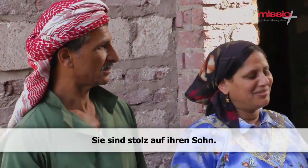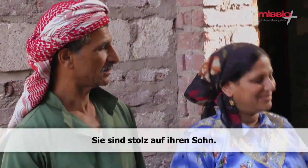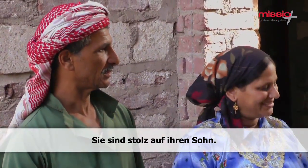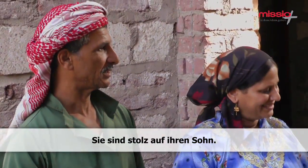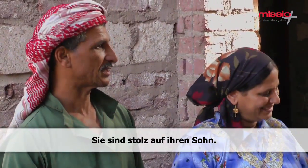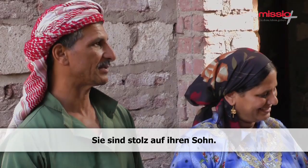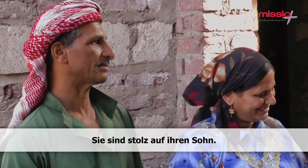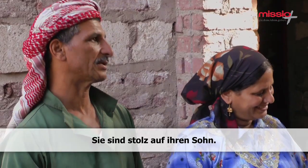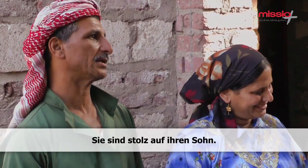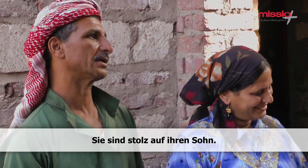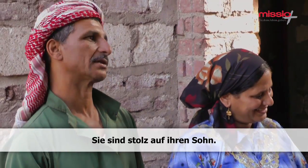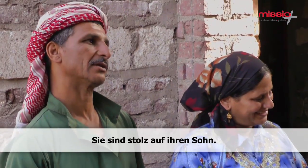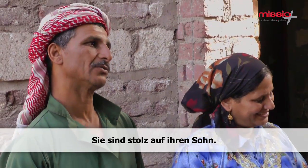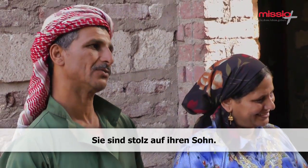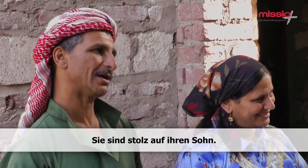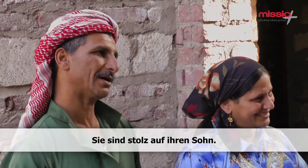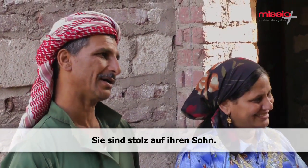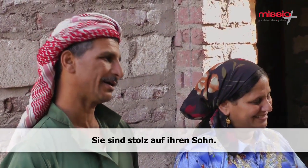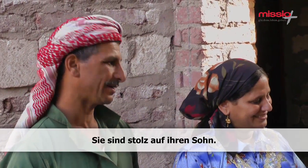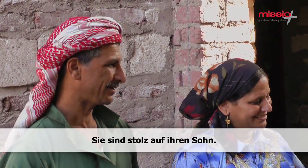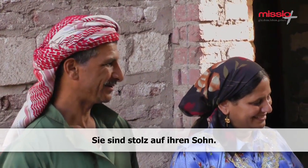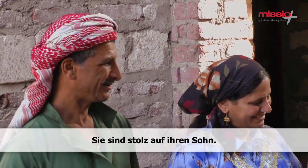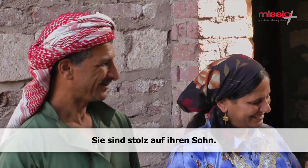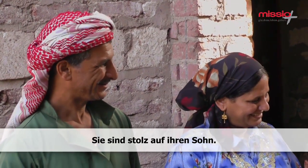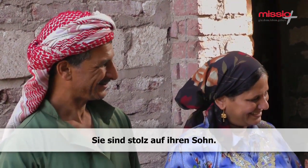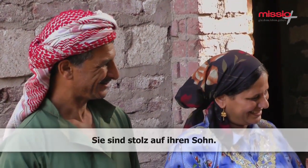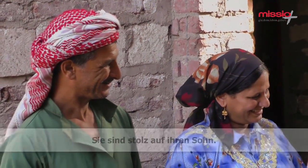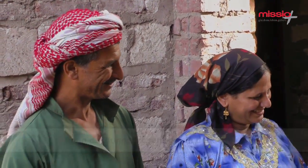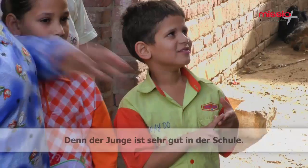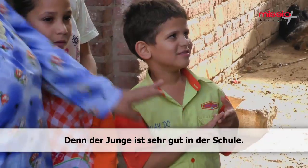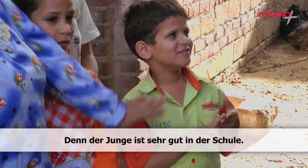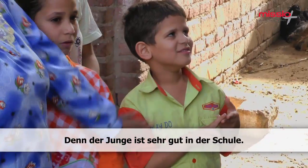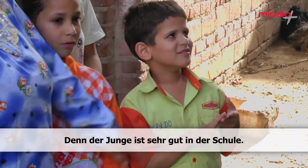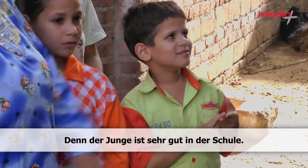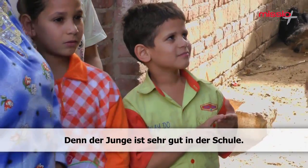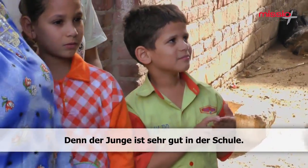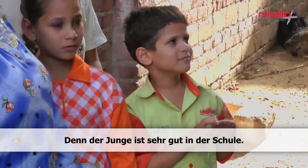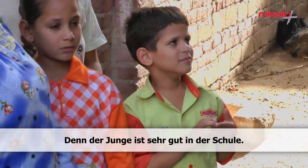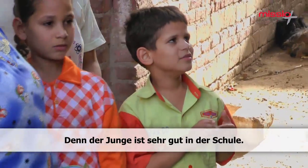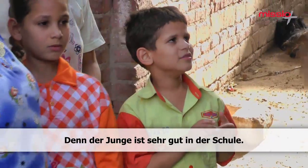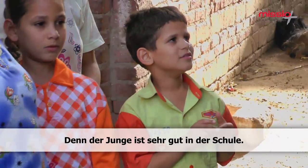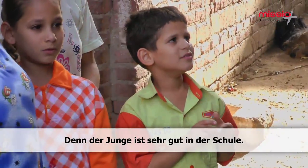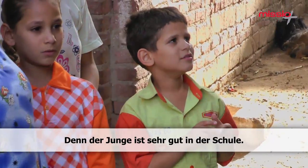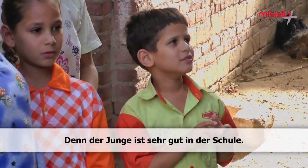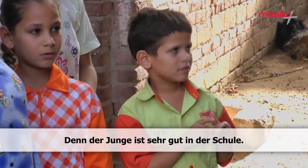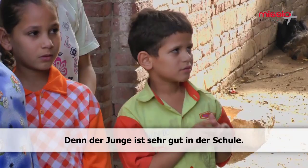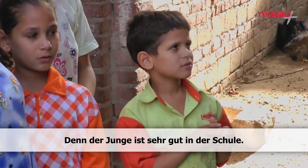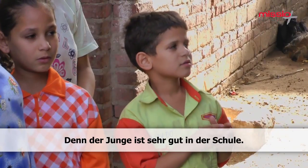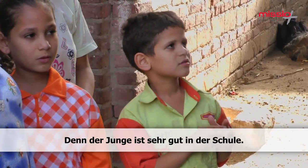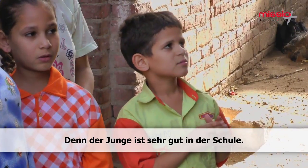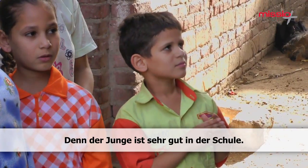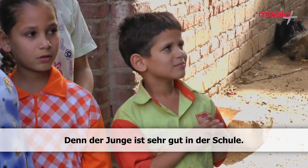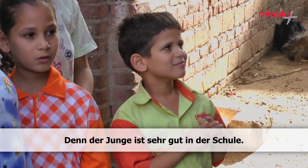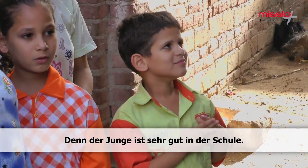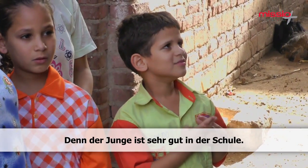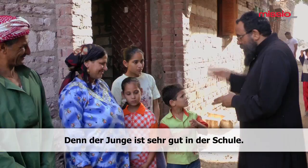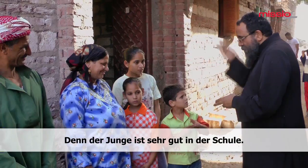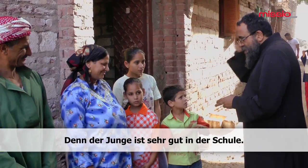Eltern, beide Bauern, sind stolz auf ihren Sohn. Denn der Junge ist sehr gut in der Schule. Er besucht ein Internat für Gehörlose in